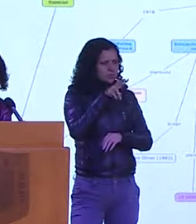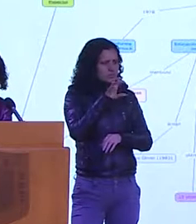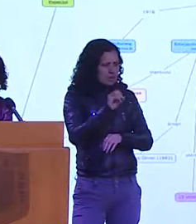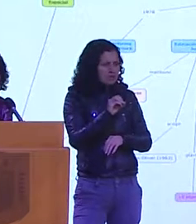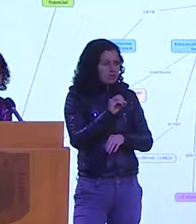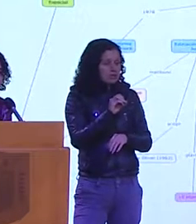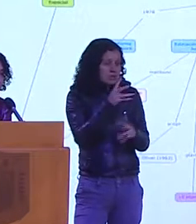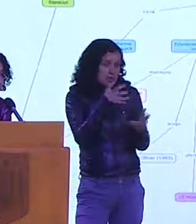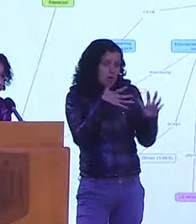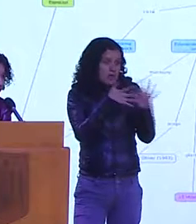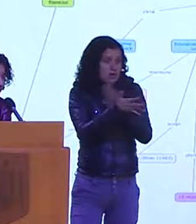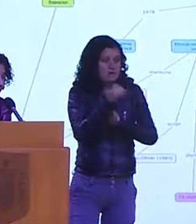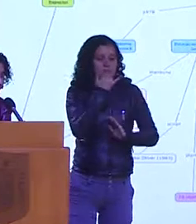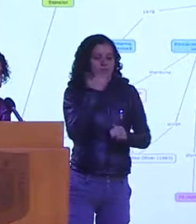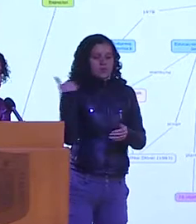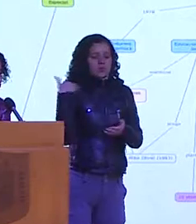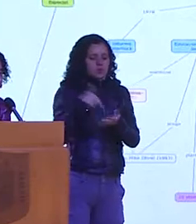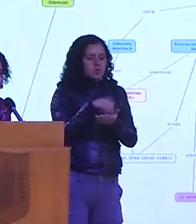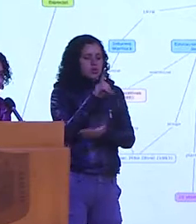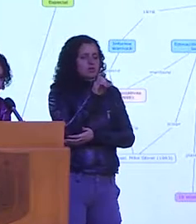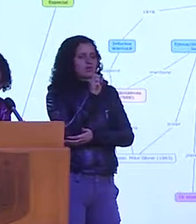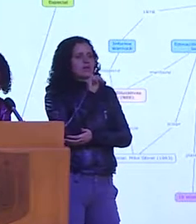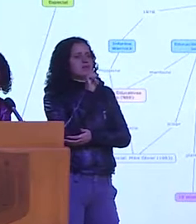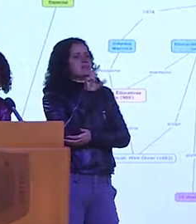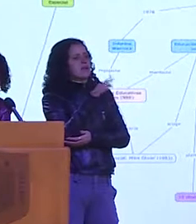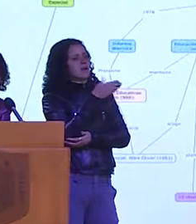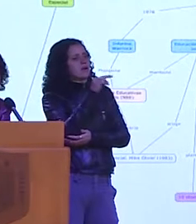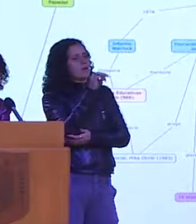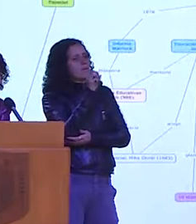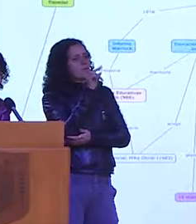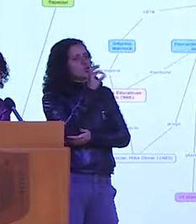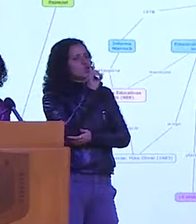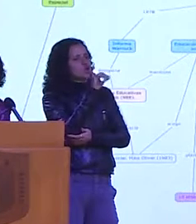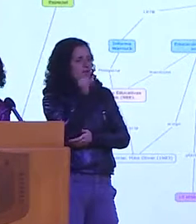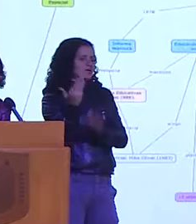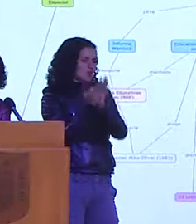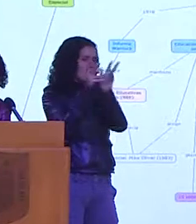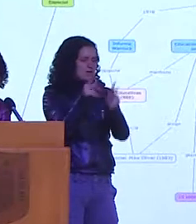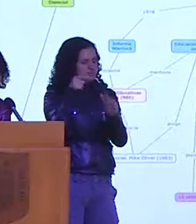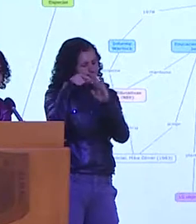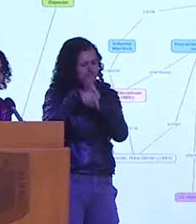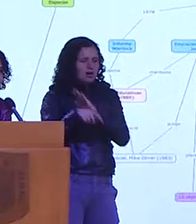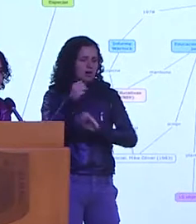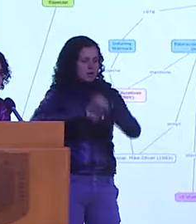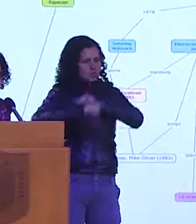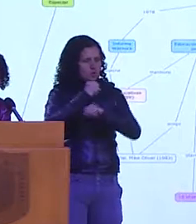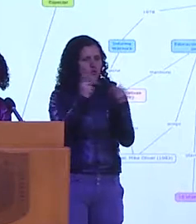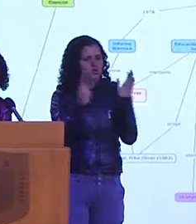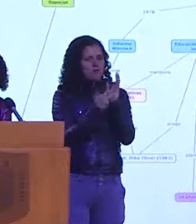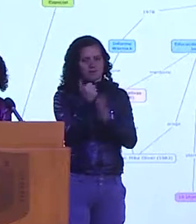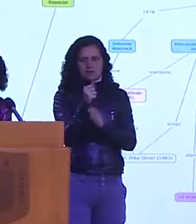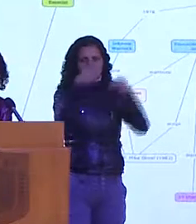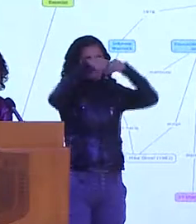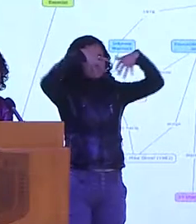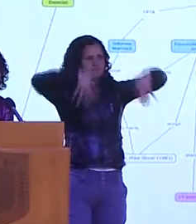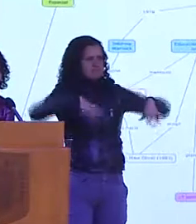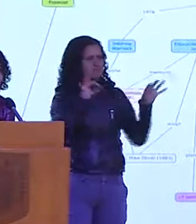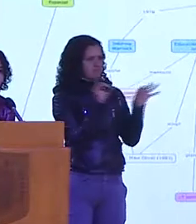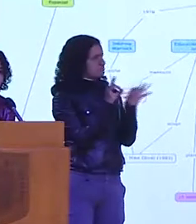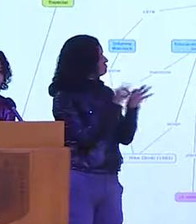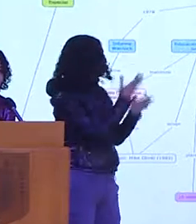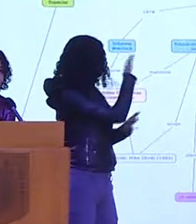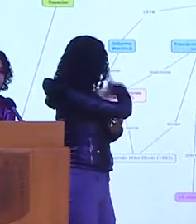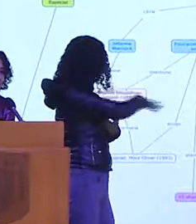contarles que Daniel Montoya, uno de los estudiantes de profundización en el año 2010, hizo este mapa sencillo de